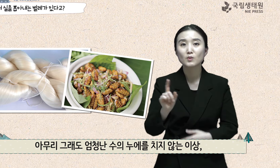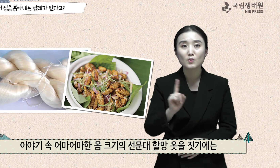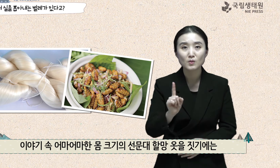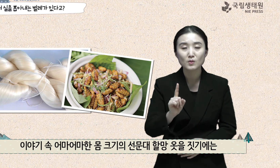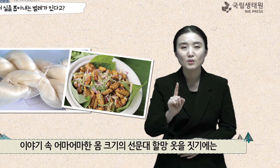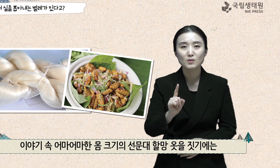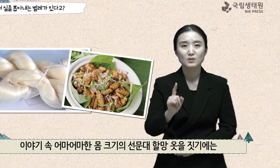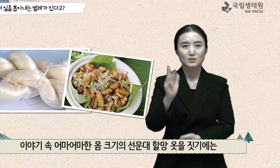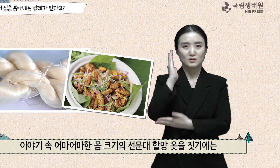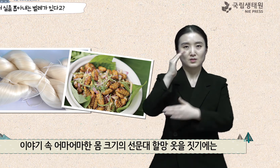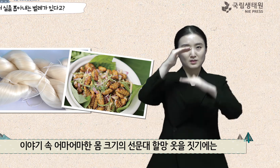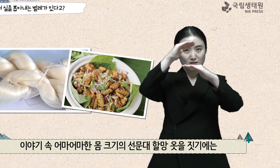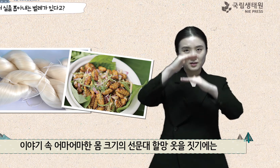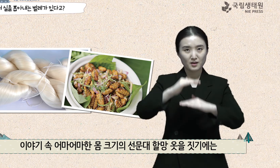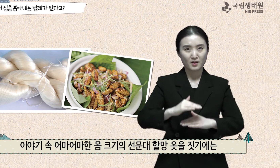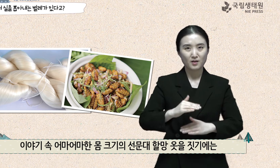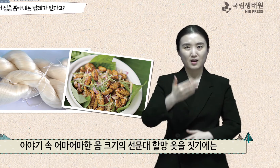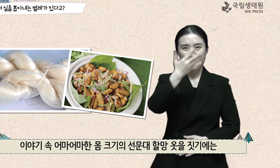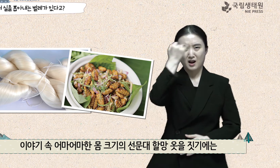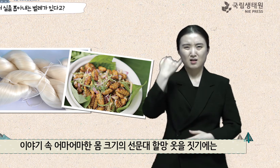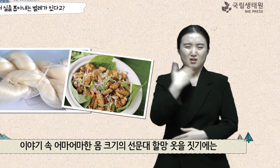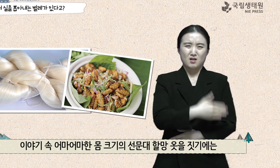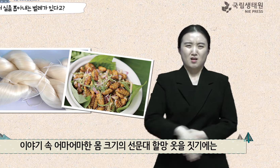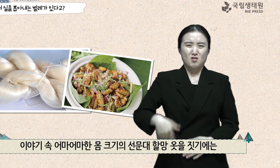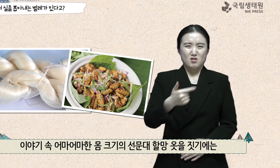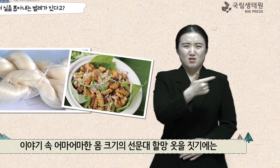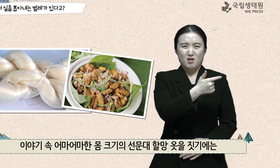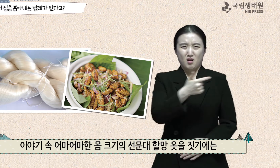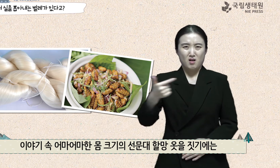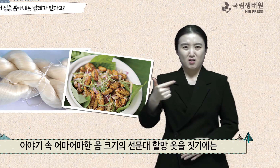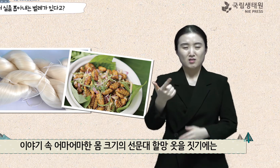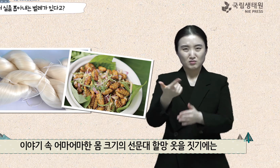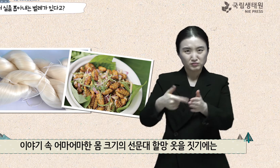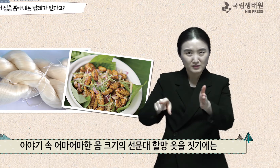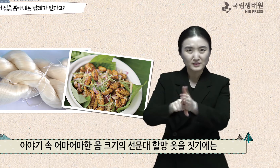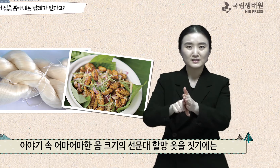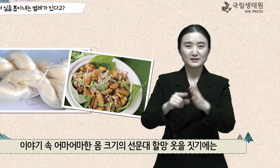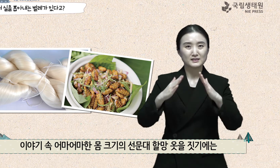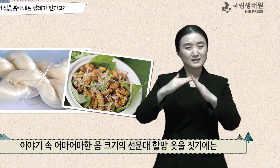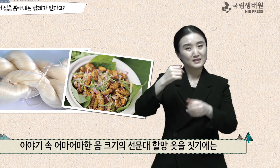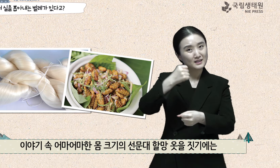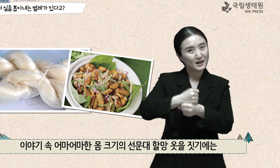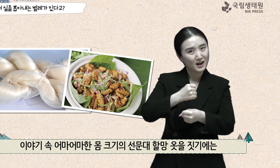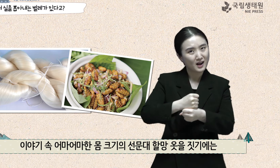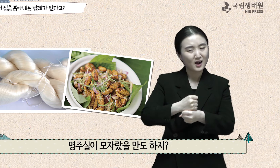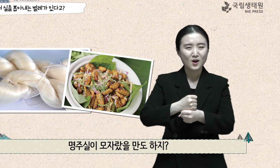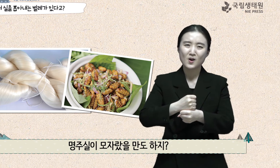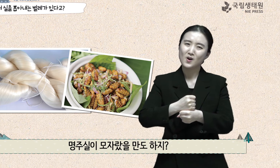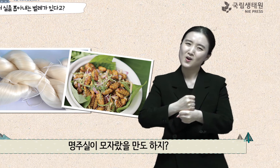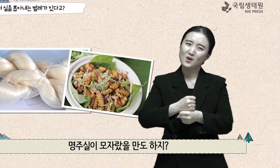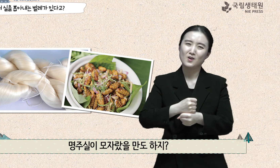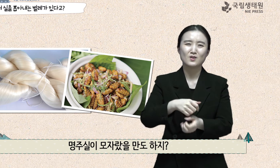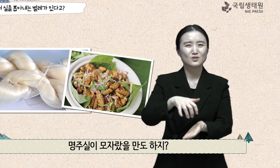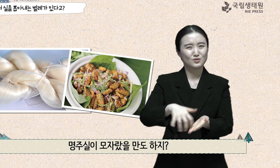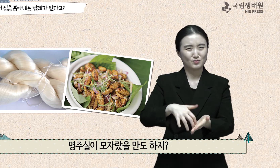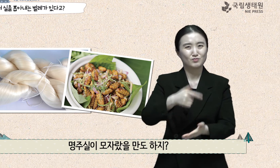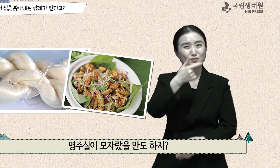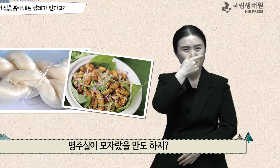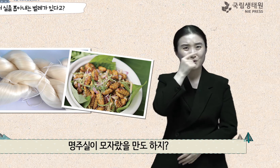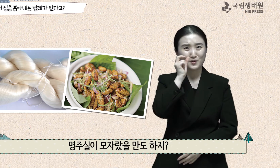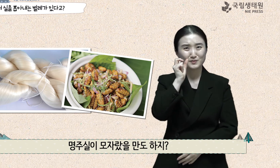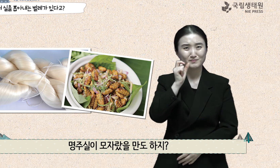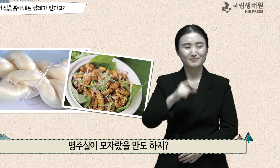이야기 속 어마어마한 몸 크기의 선문대 할망 옷을 짓기에는 명주실이